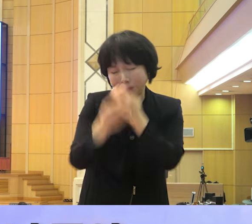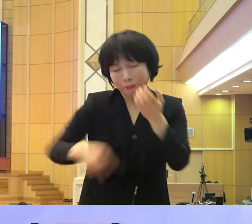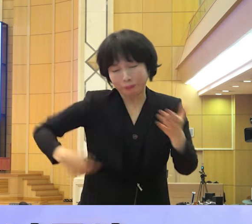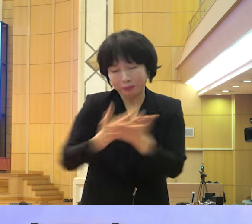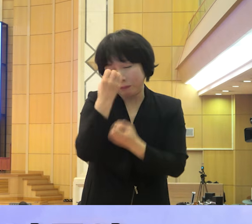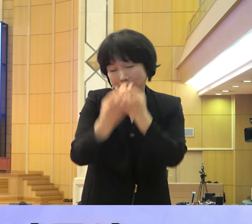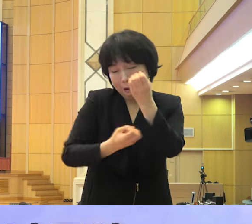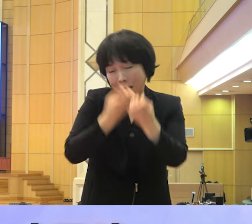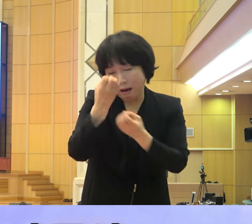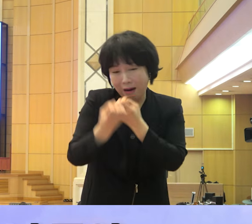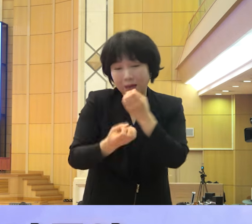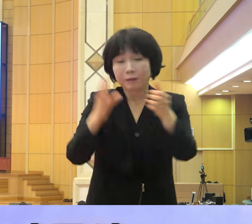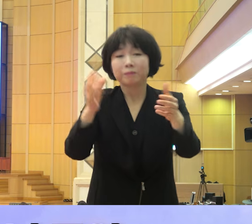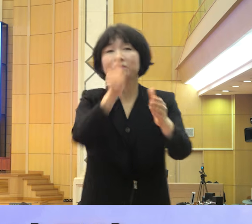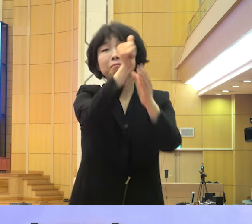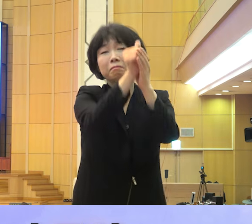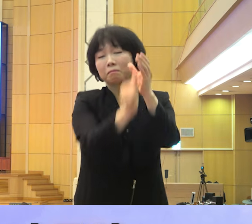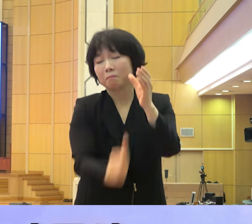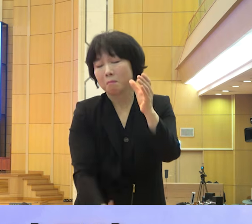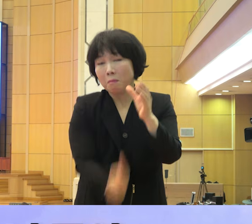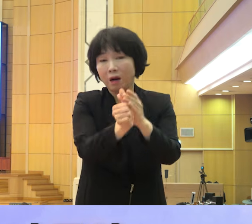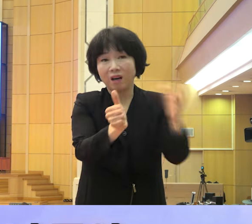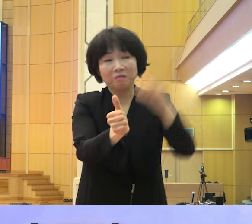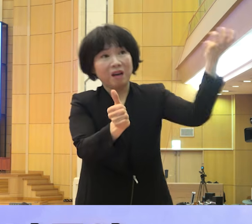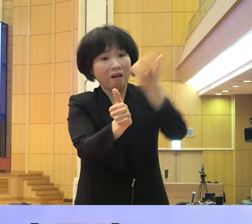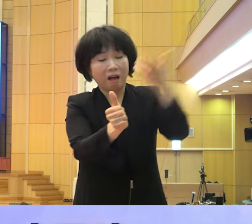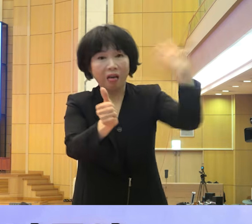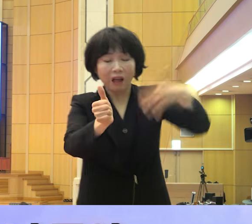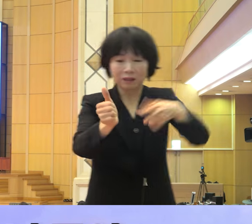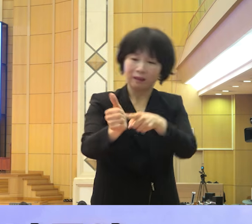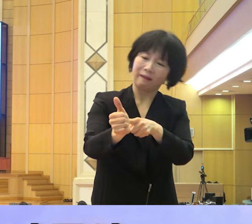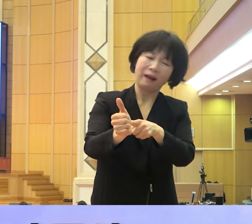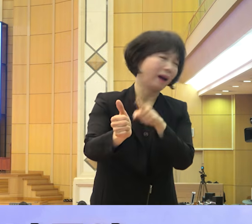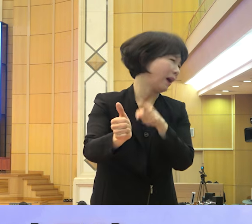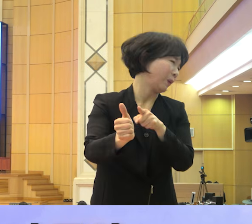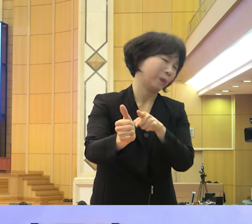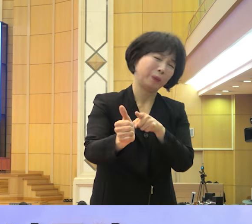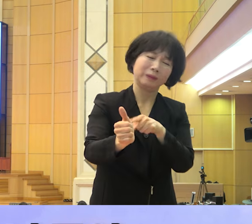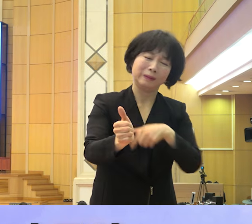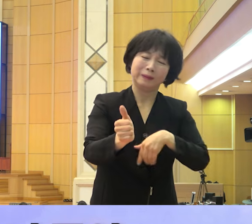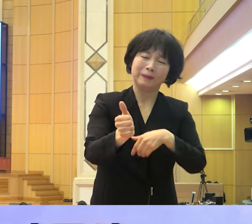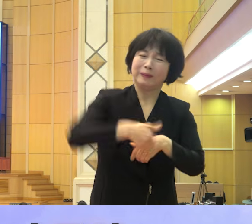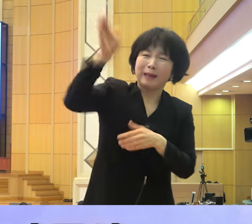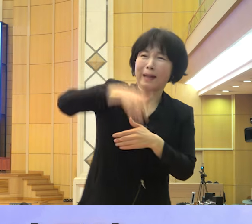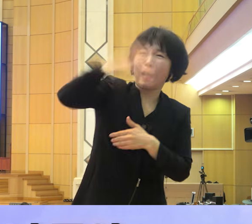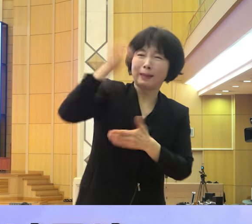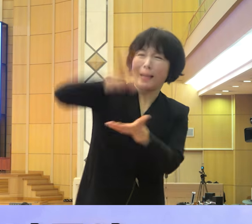또 성령이 빌같은 성령이 내리지라. 이 독사의 새끼야 너도 절로 가.